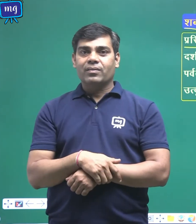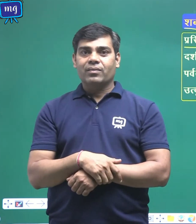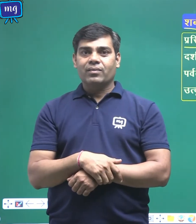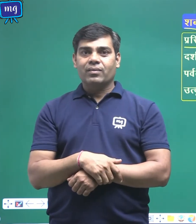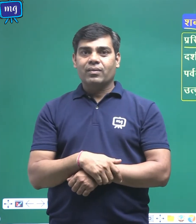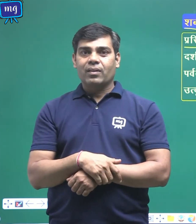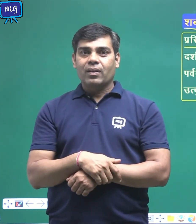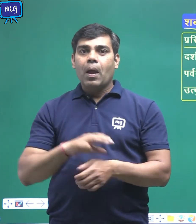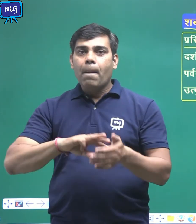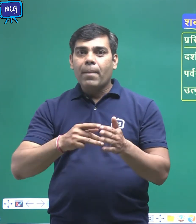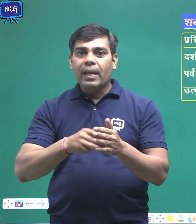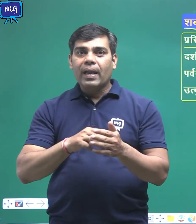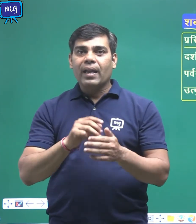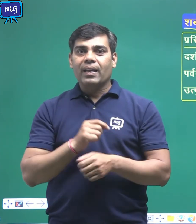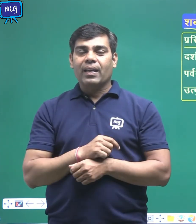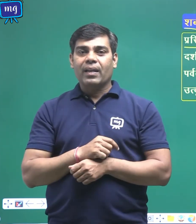अर्थ है